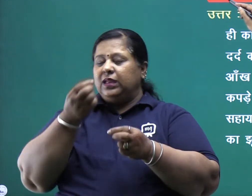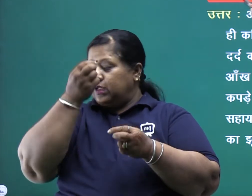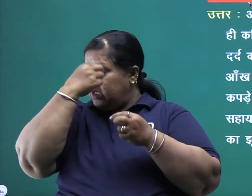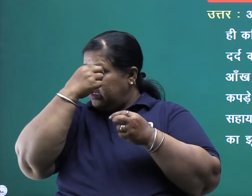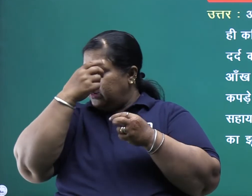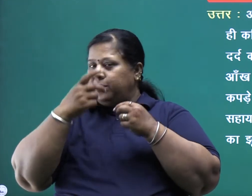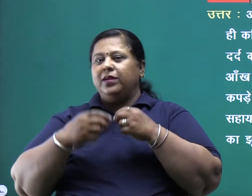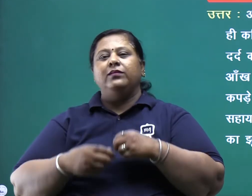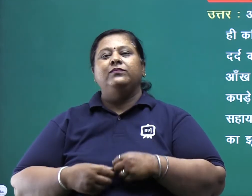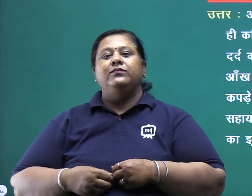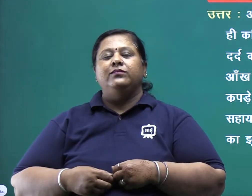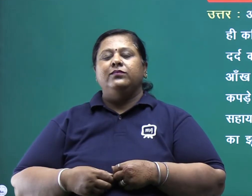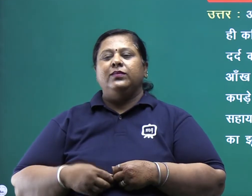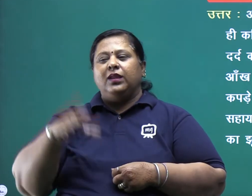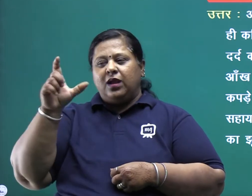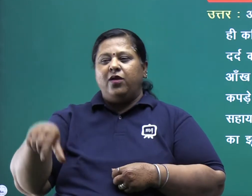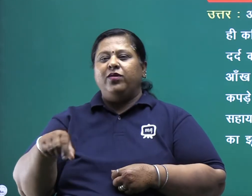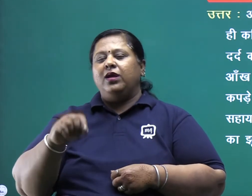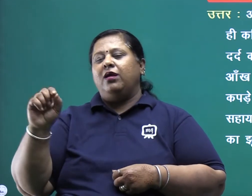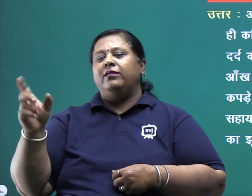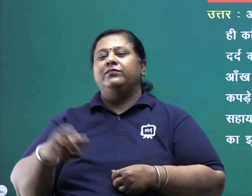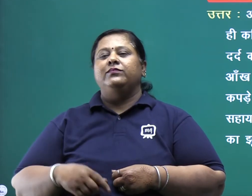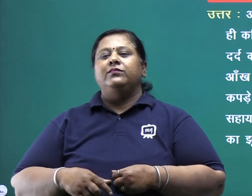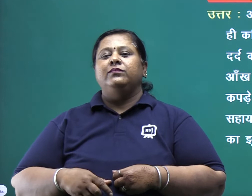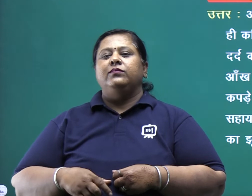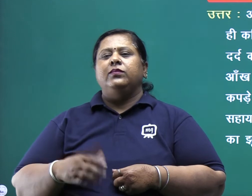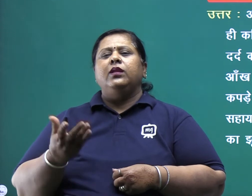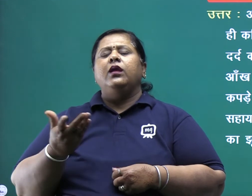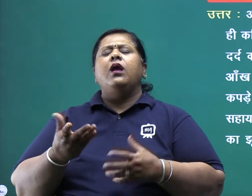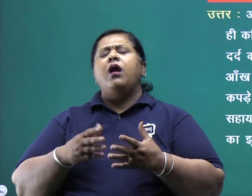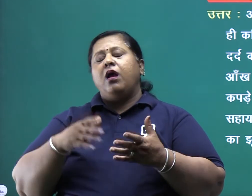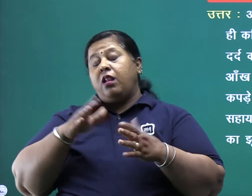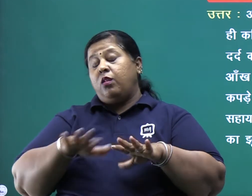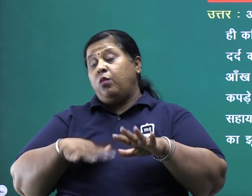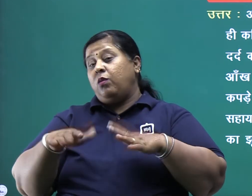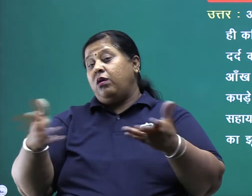पर कवि का क्या हाल हुआ?